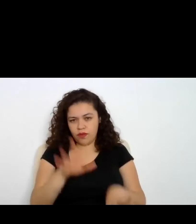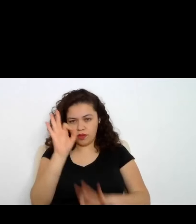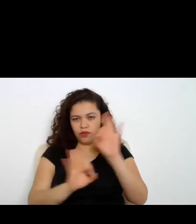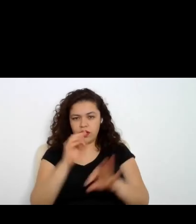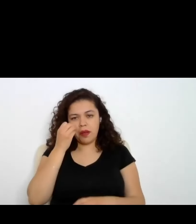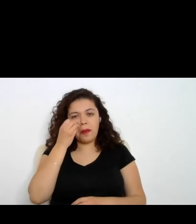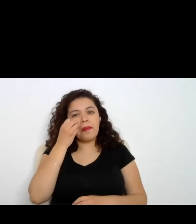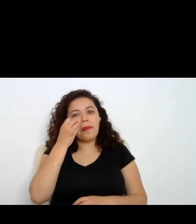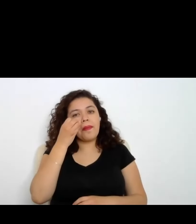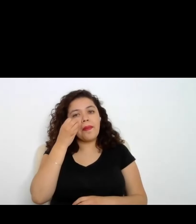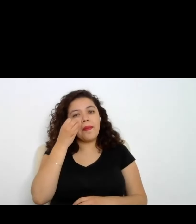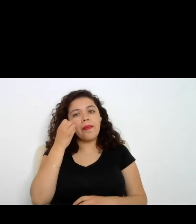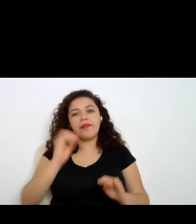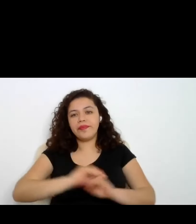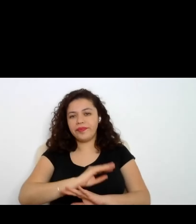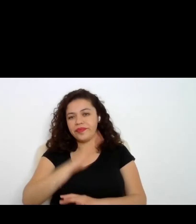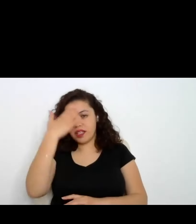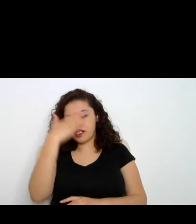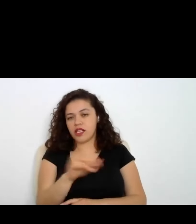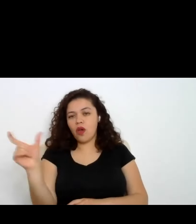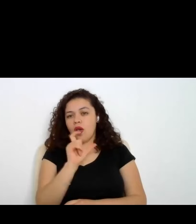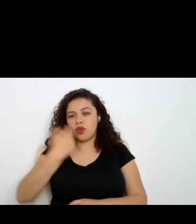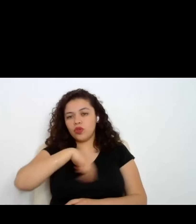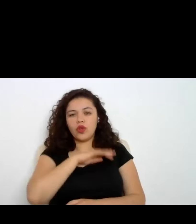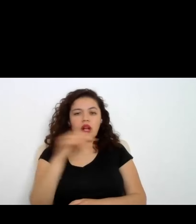veces, incluso cuando hablamos por teléfono